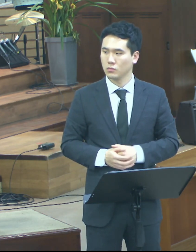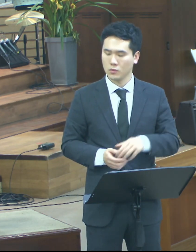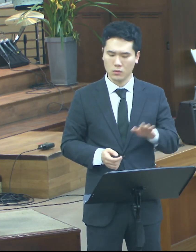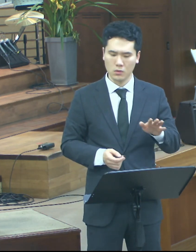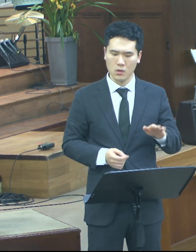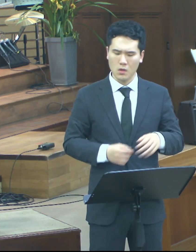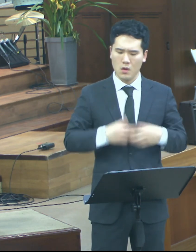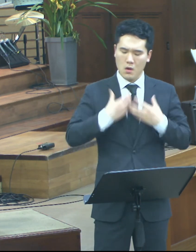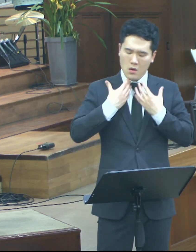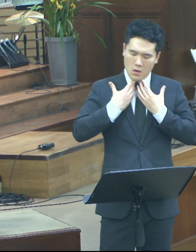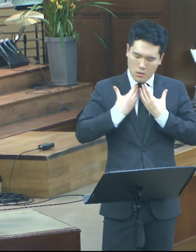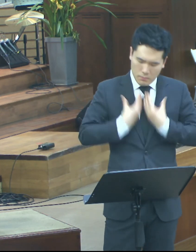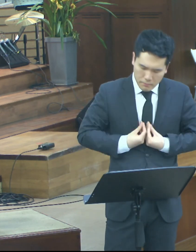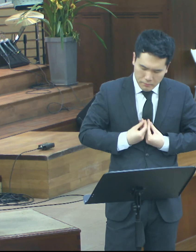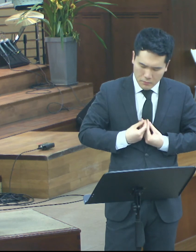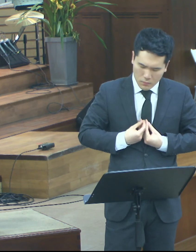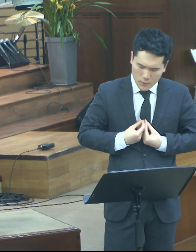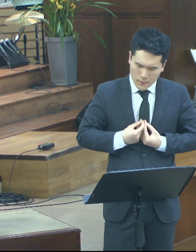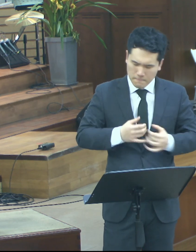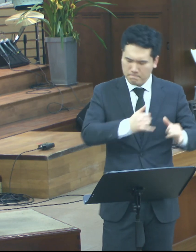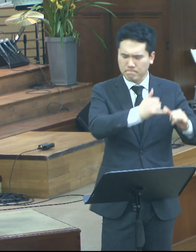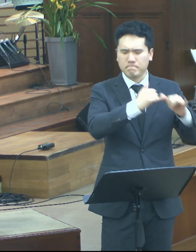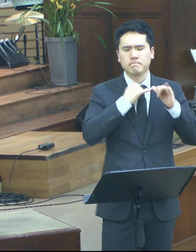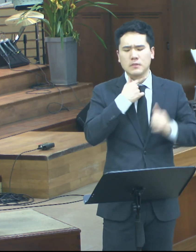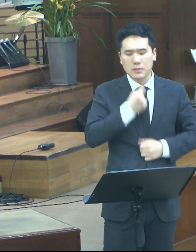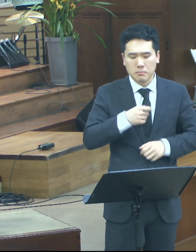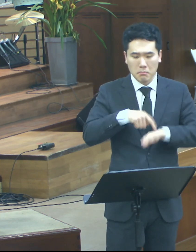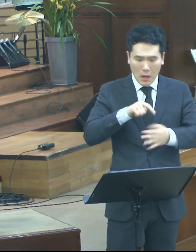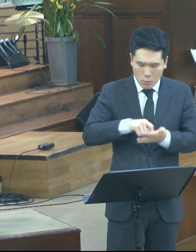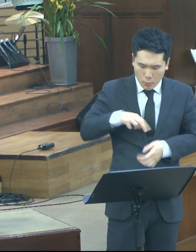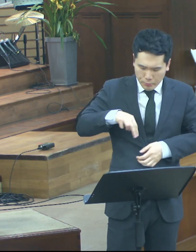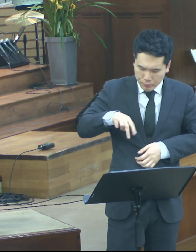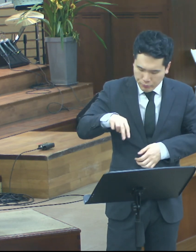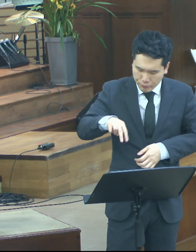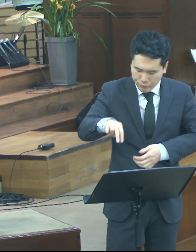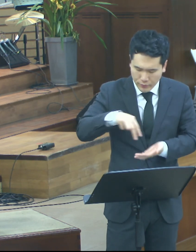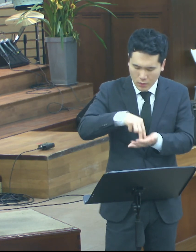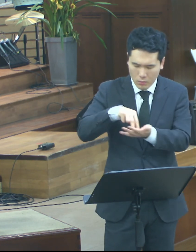활짝 열리고 교회 생활을 시작하게 하신 분이 하나님이에요.